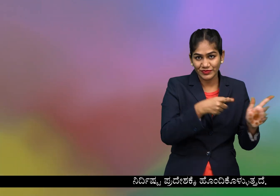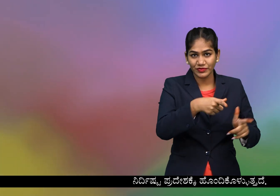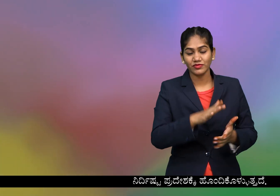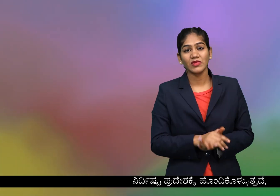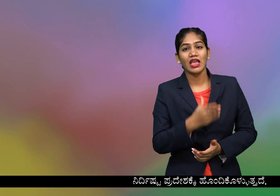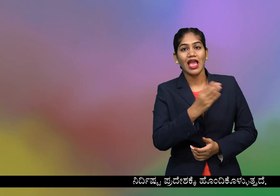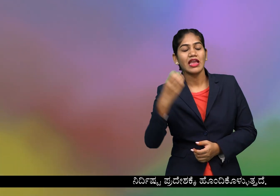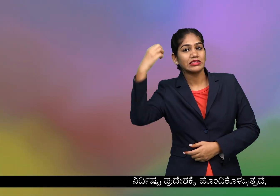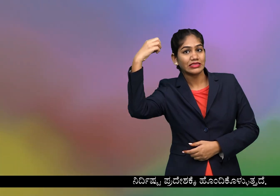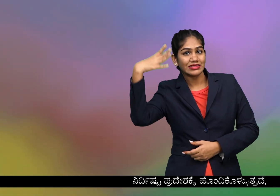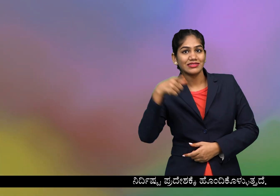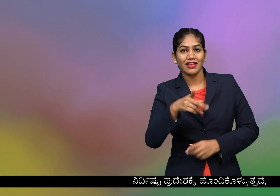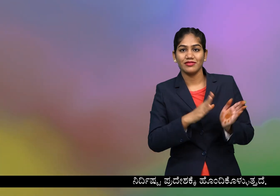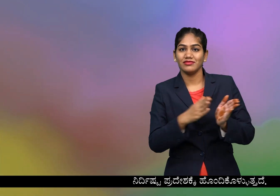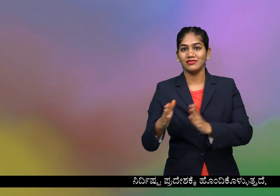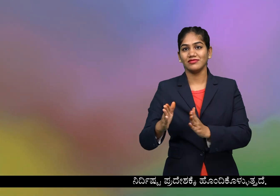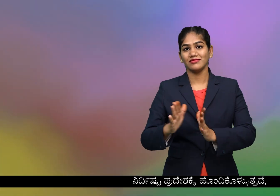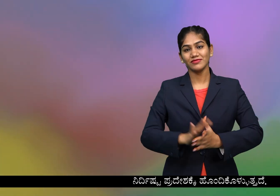ನಿರ್ದಿಷ್ಟ ಪ್ರದೇಶಕ್ಕೆ ಹೊಂದಿಕೊಳ್ಳುತ್ತದೆ.